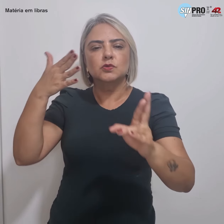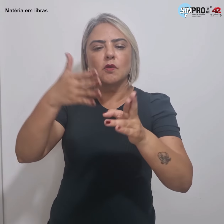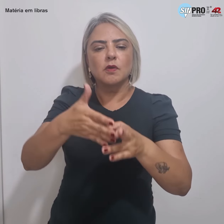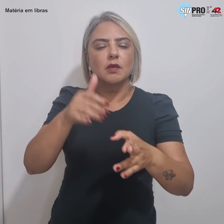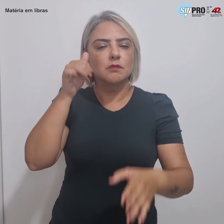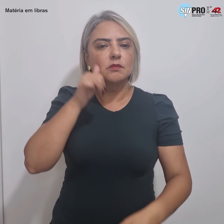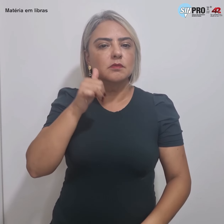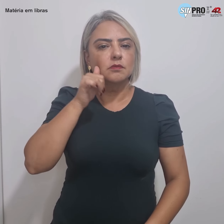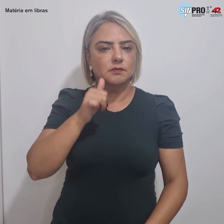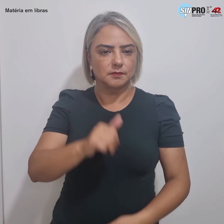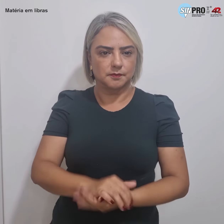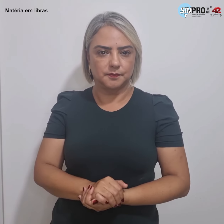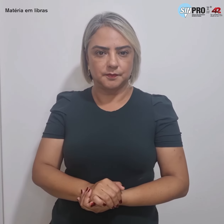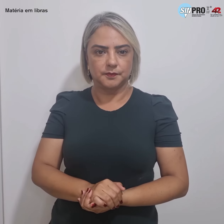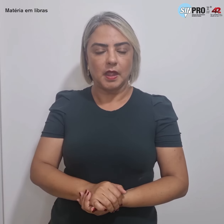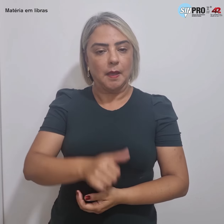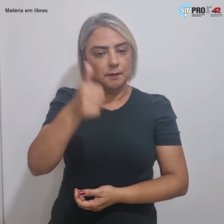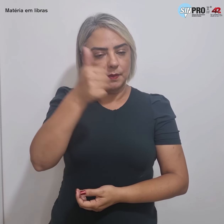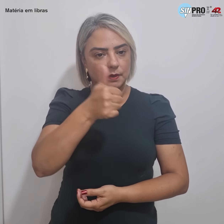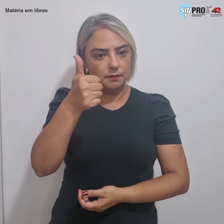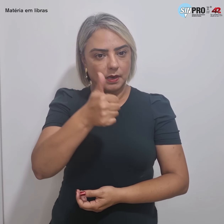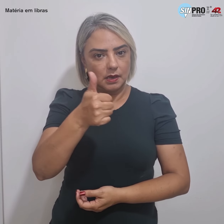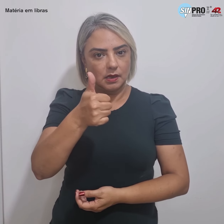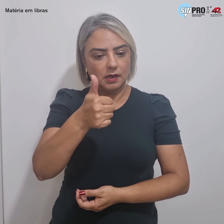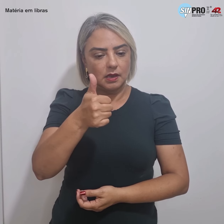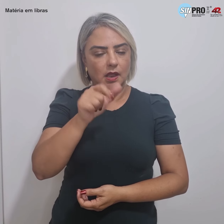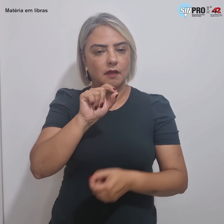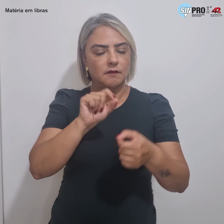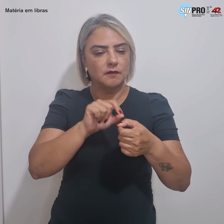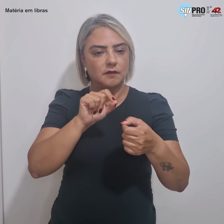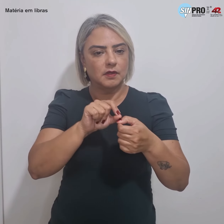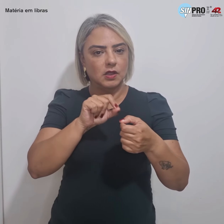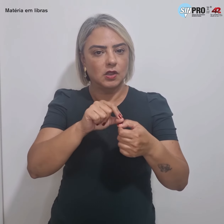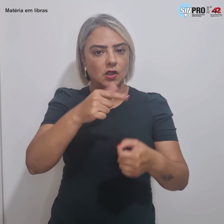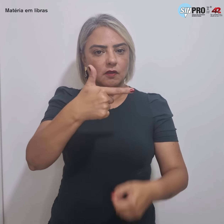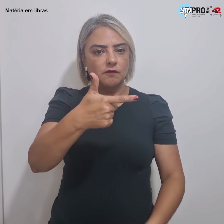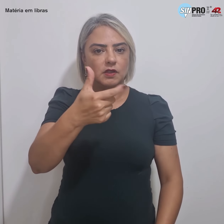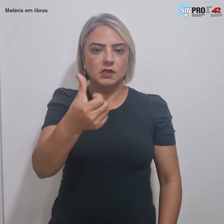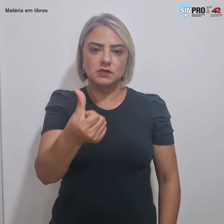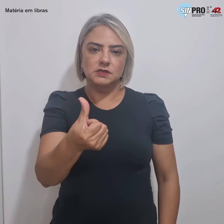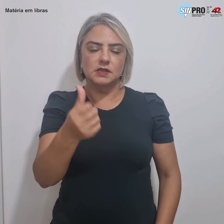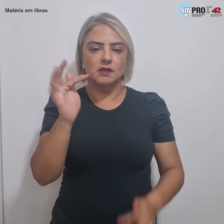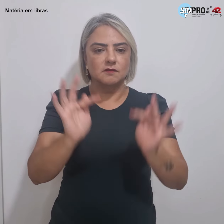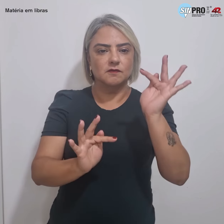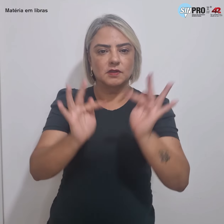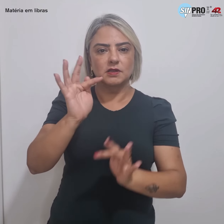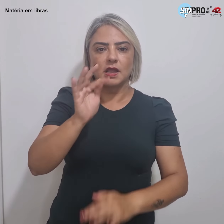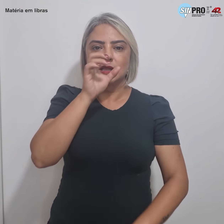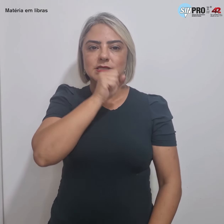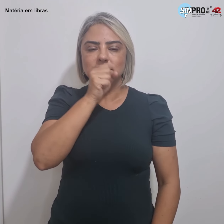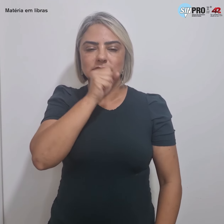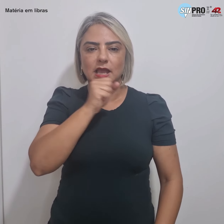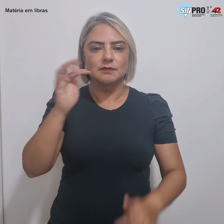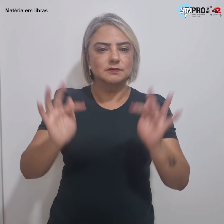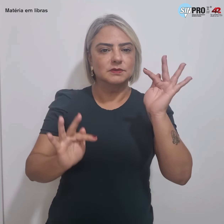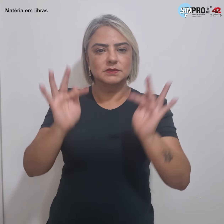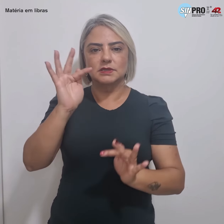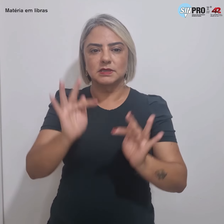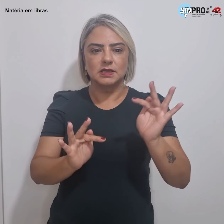mulheres. A primeira será realizada dia 26 de fevereiro, sábado de carnaval. A atividade